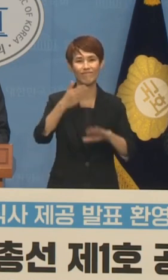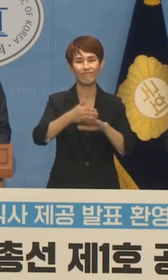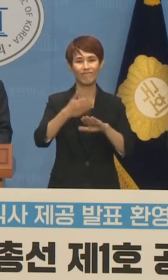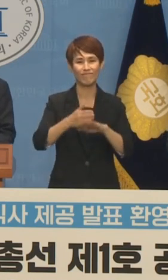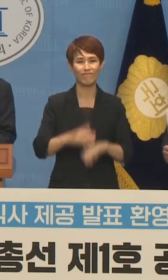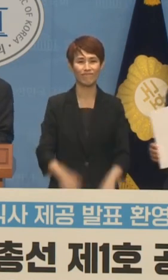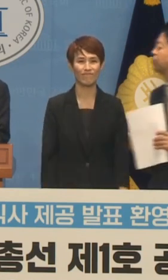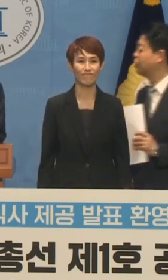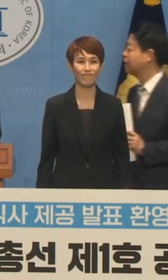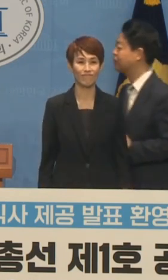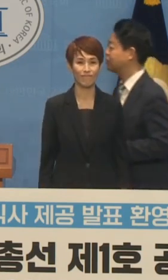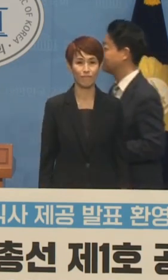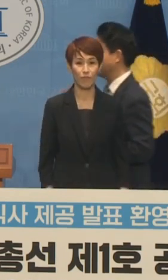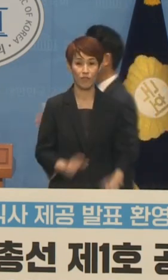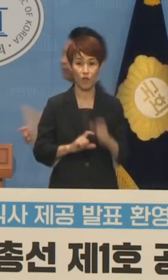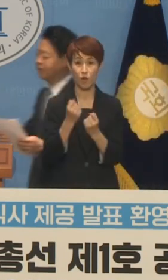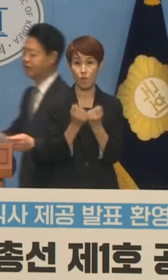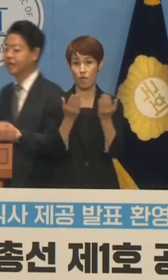감사합니다.